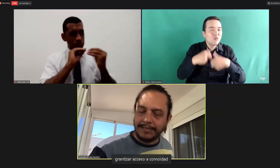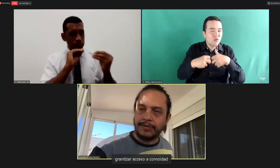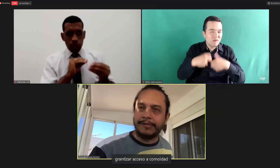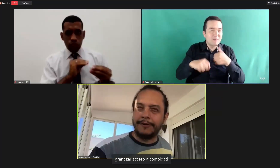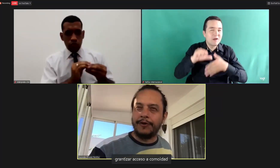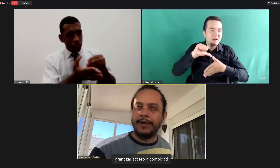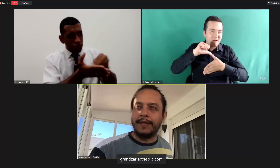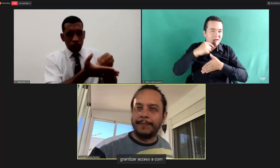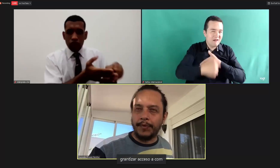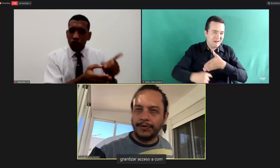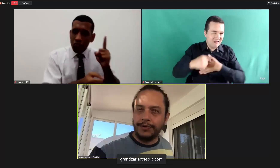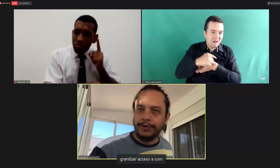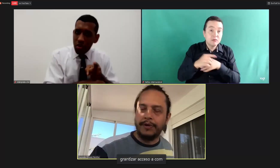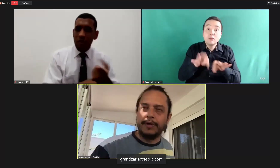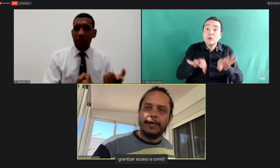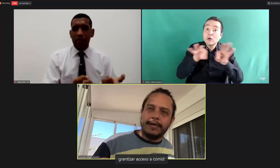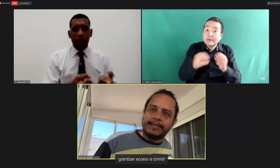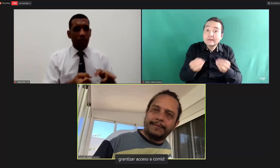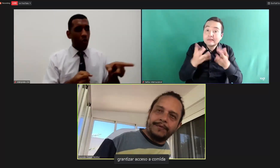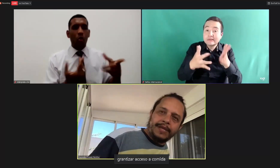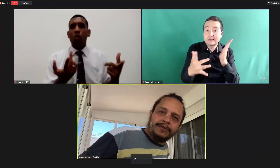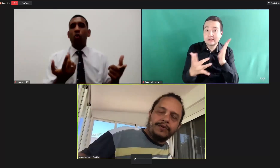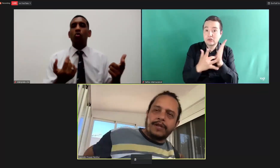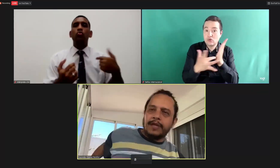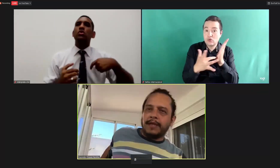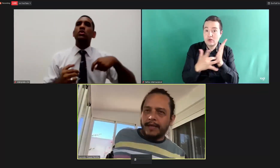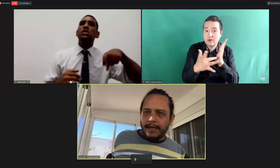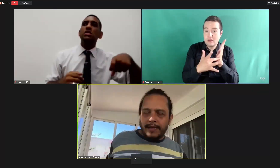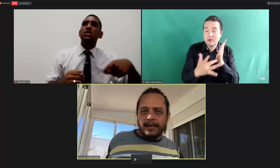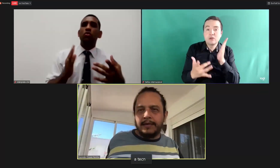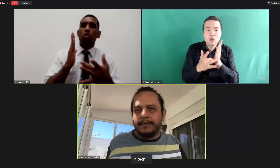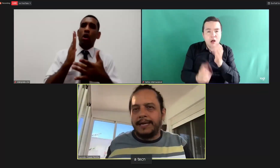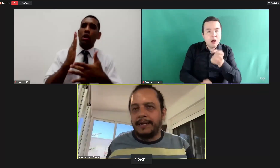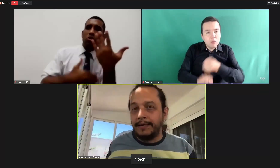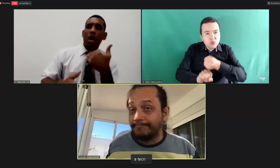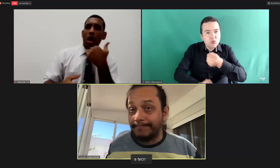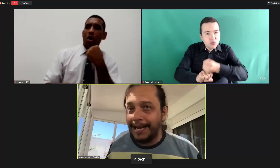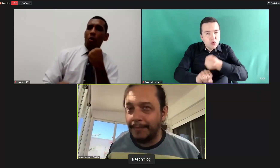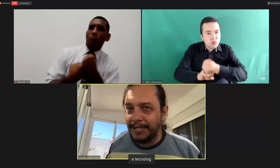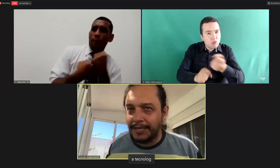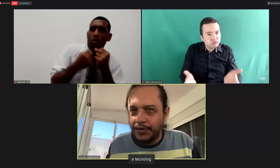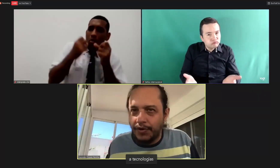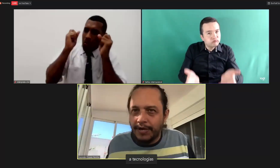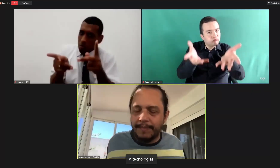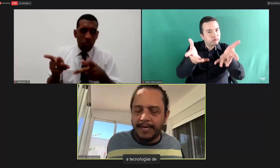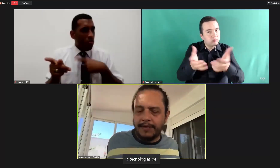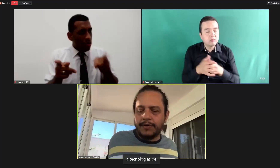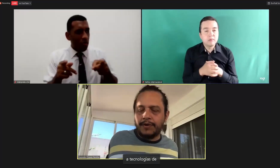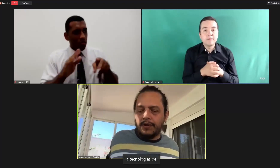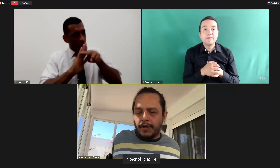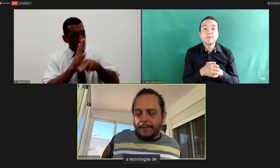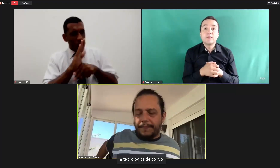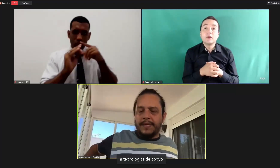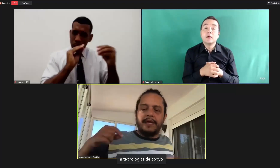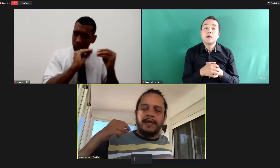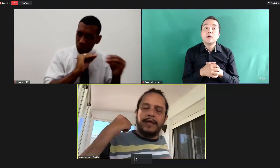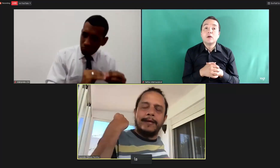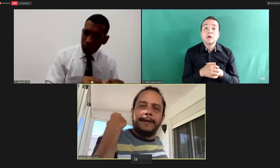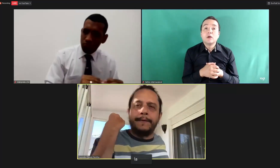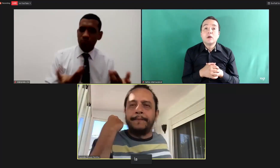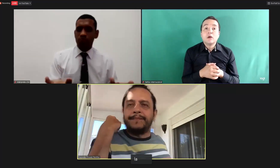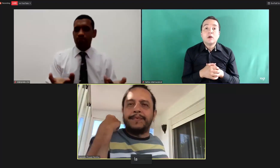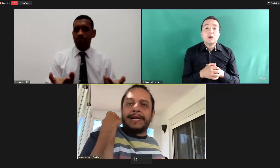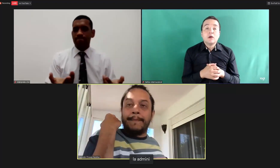garantizar el acceso a tecnologías de apoyo. Estamos viendo que la administración en el manejo